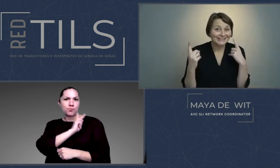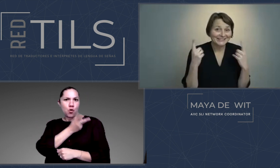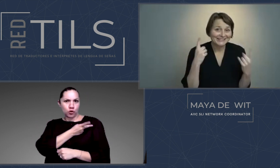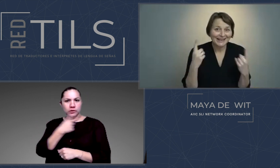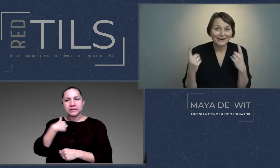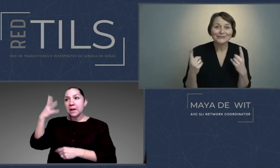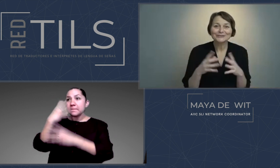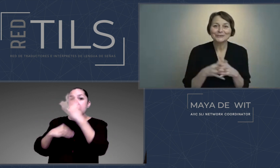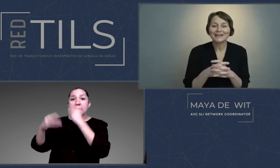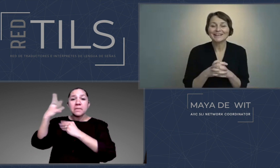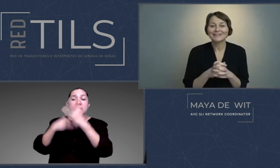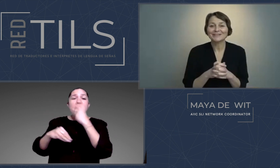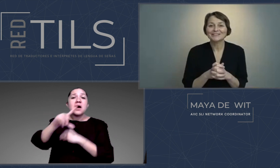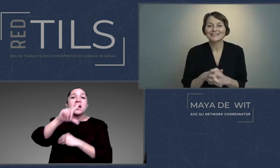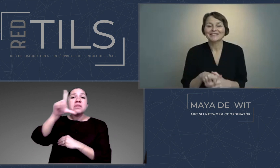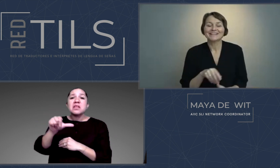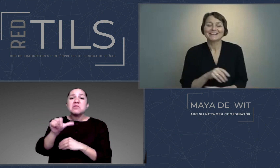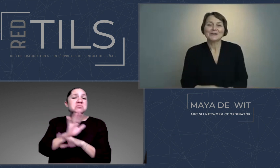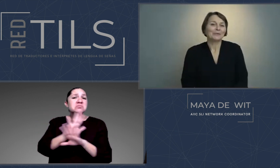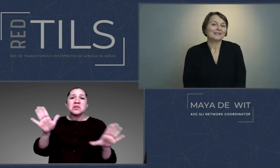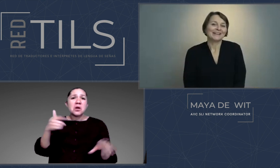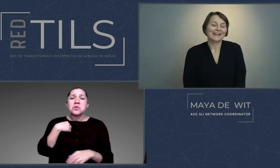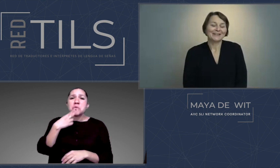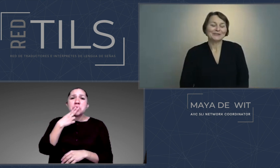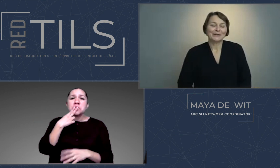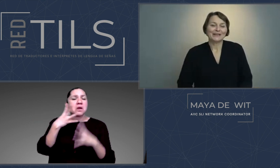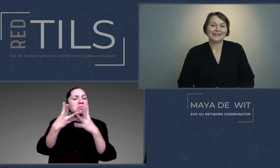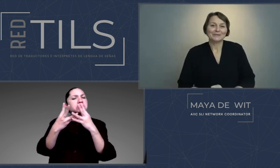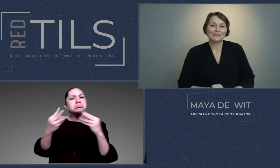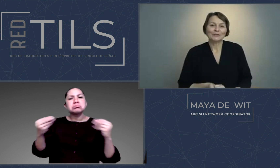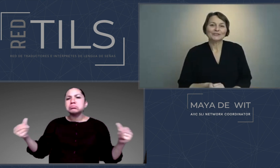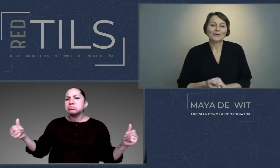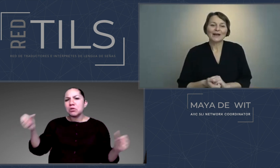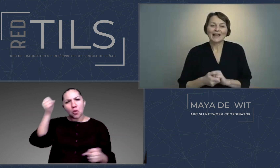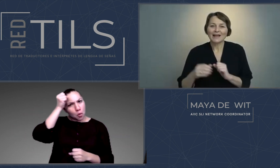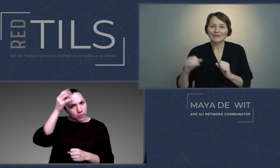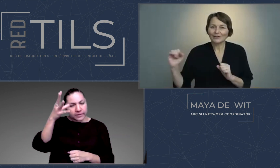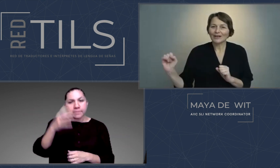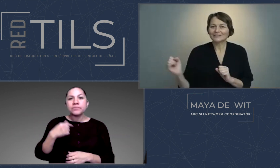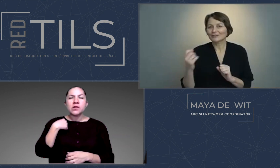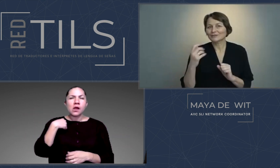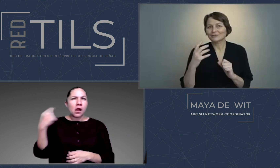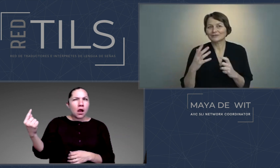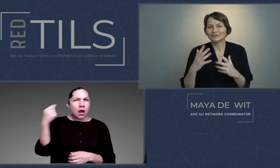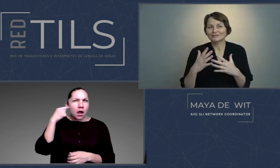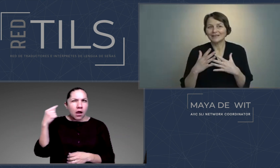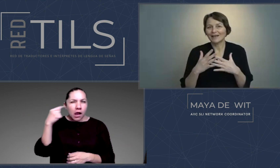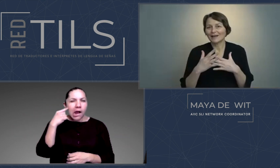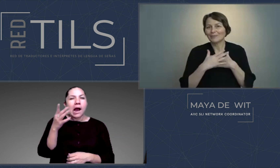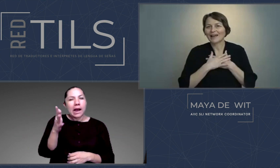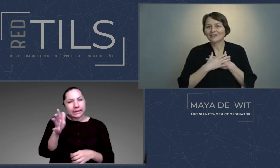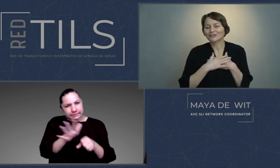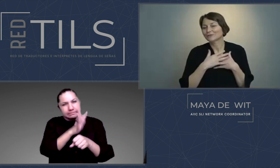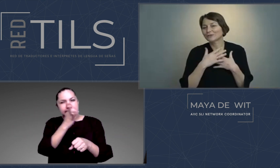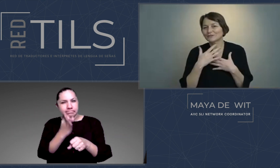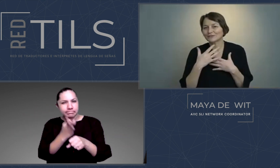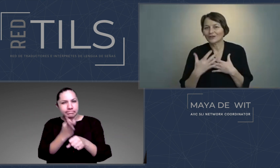olvidó. Reconozco los sonidos cuando los escucho, pero ya no lo puedo hablar.